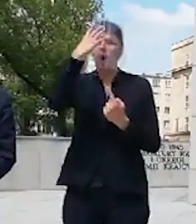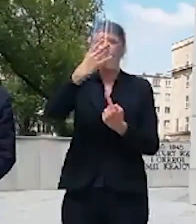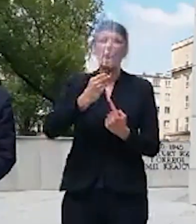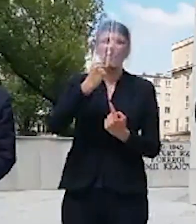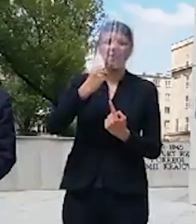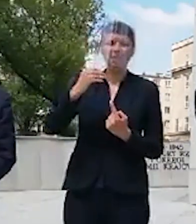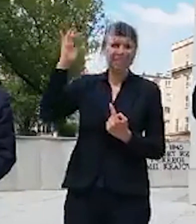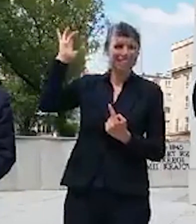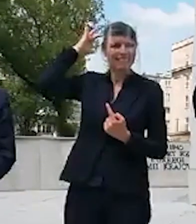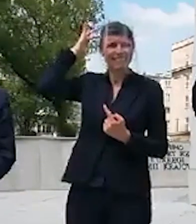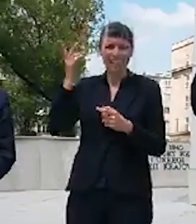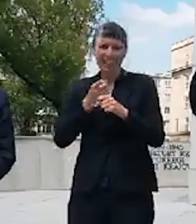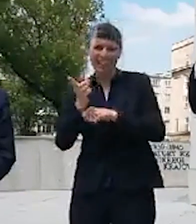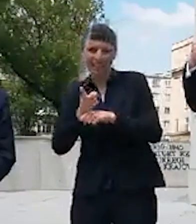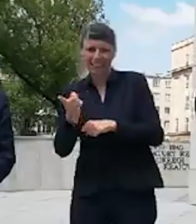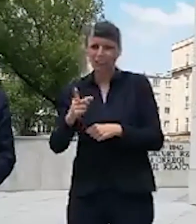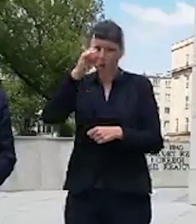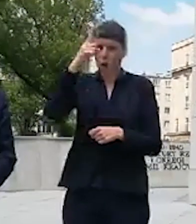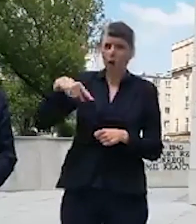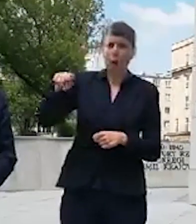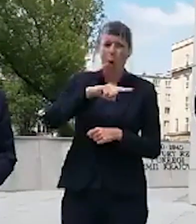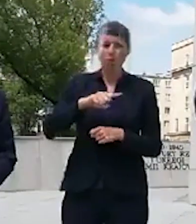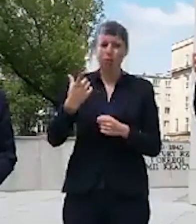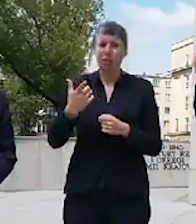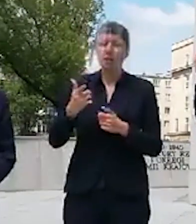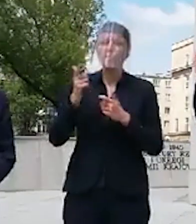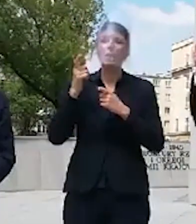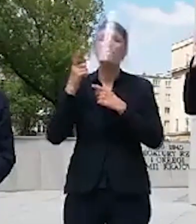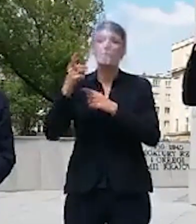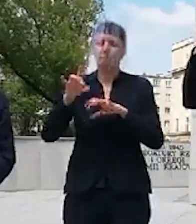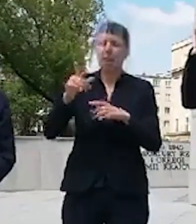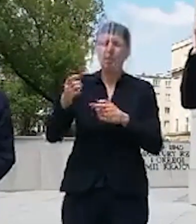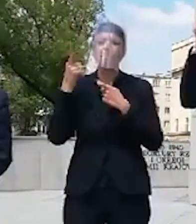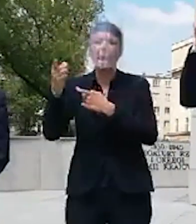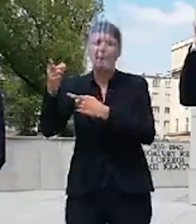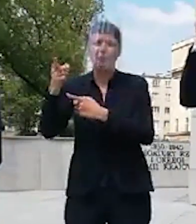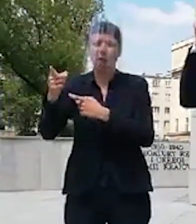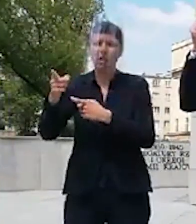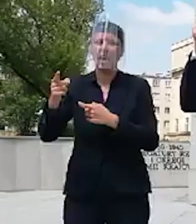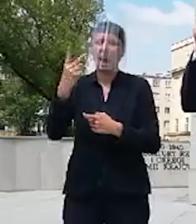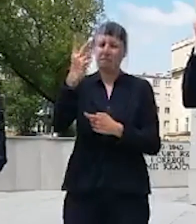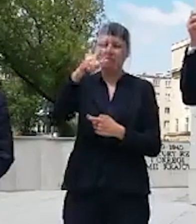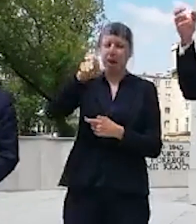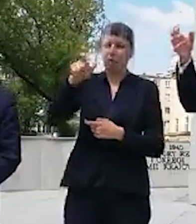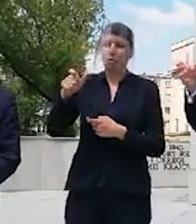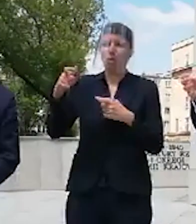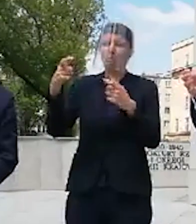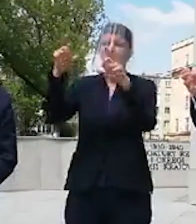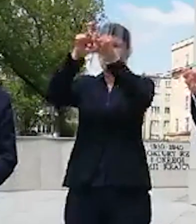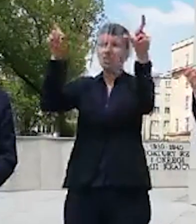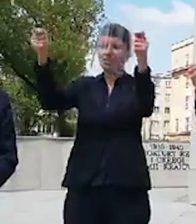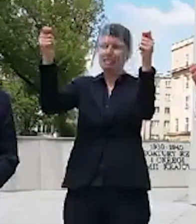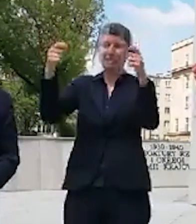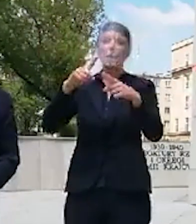opisał, pokazując ludzi biegnących w maratonie i dwójka z tych ludzi trzyma napis meta i też w tym maratonie